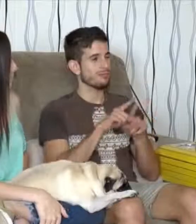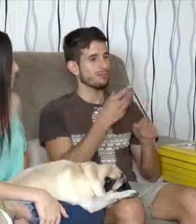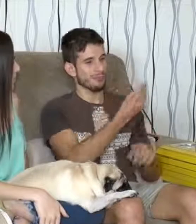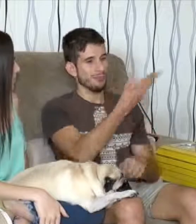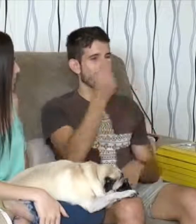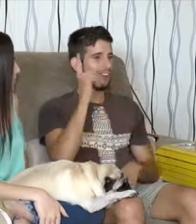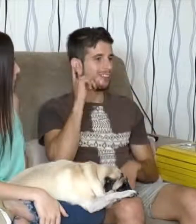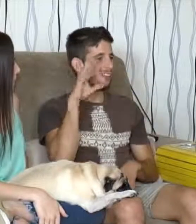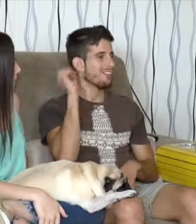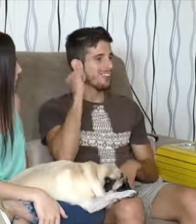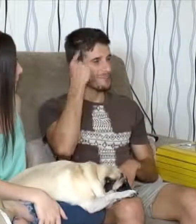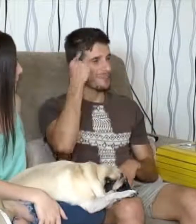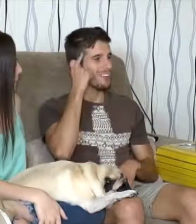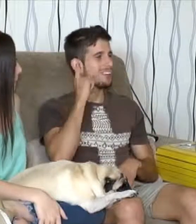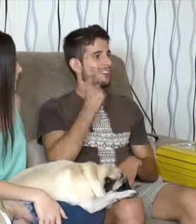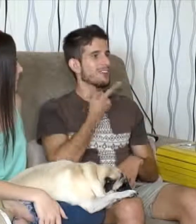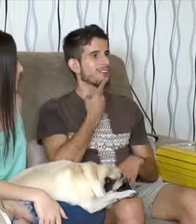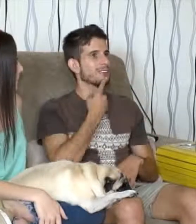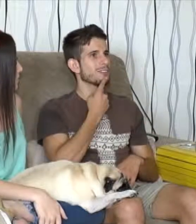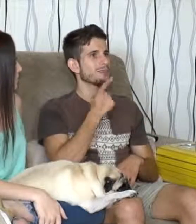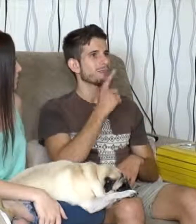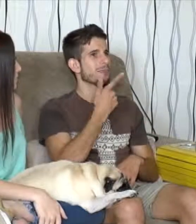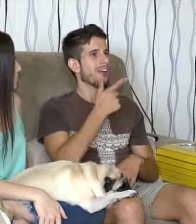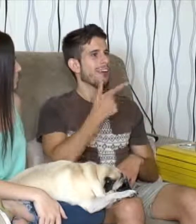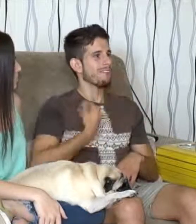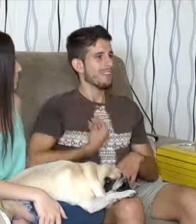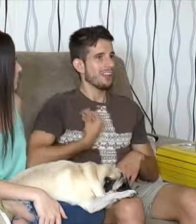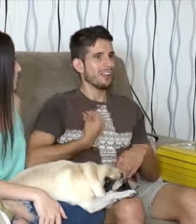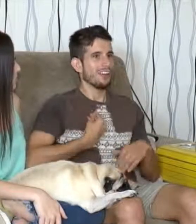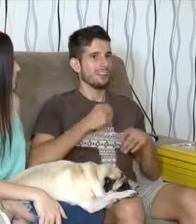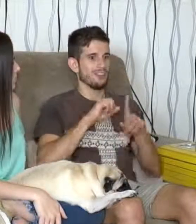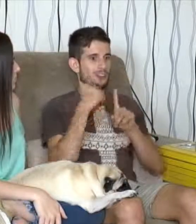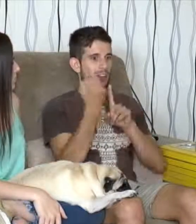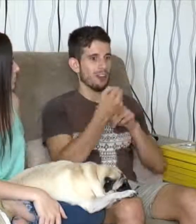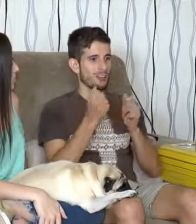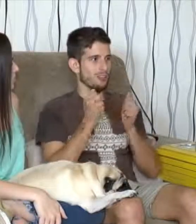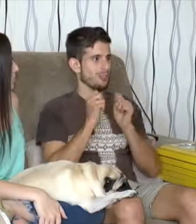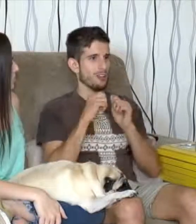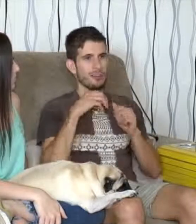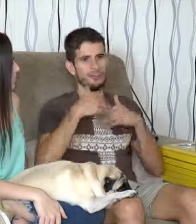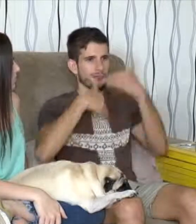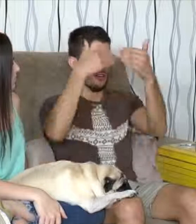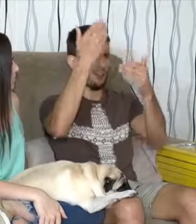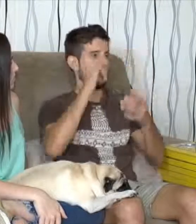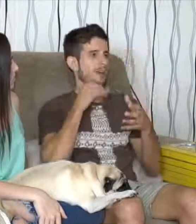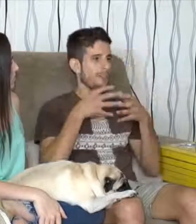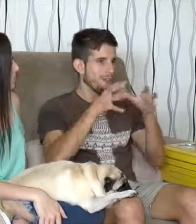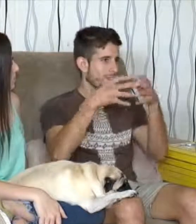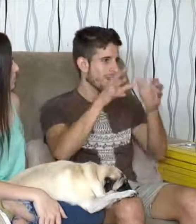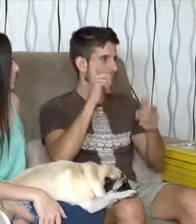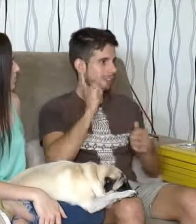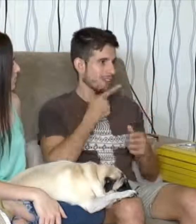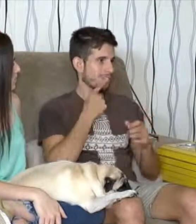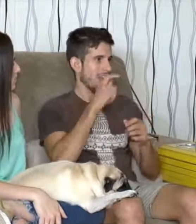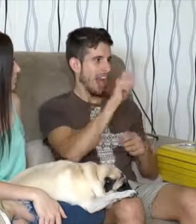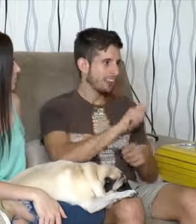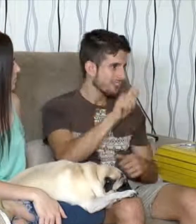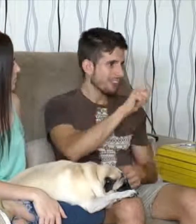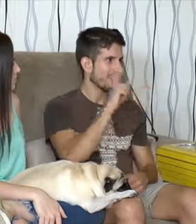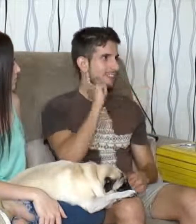Os ouvintes, que é a maneira como chamam as pessoas que ouvem e falam, pensam que o surdo não tem vida social. Que não